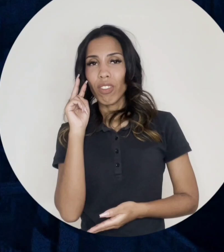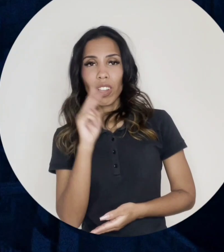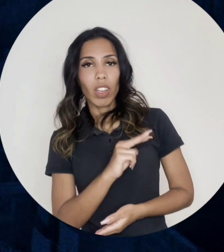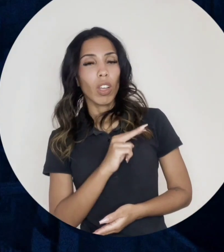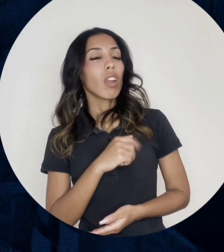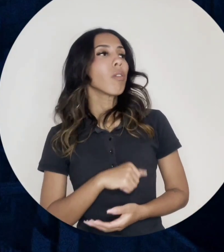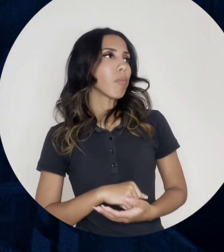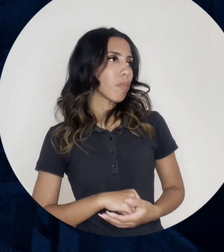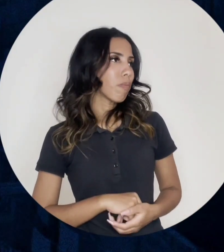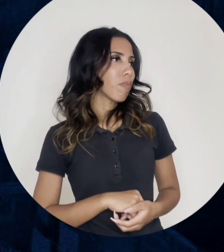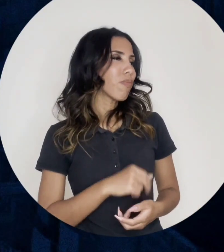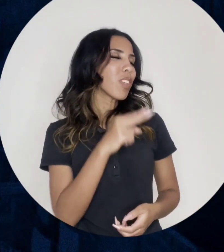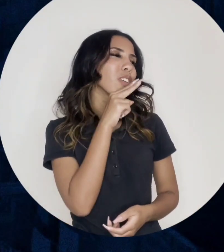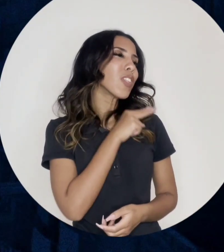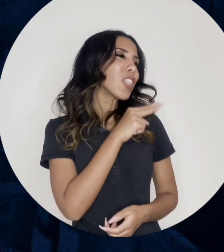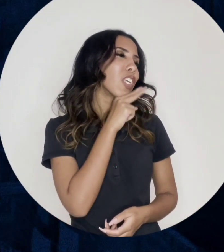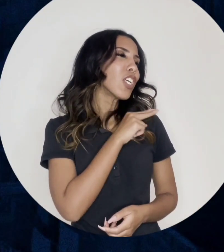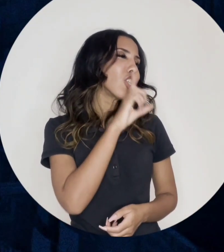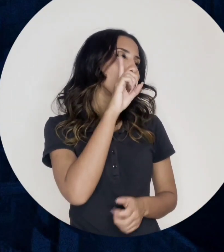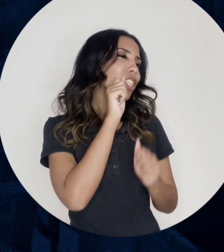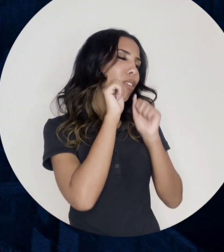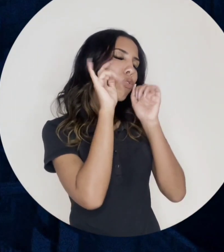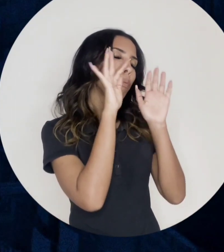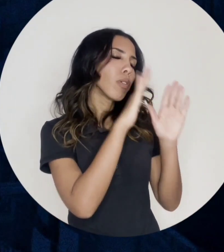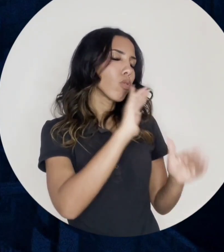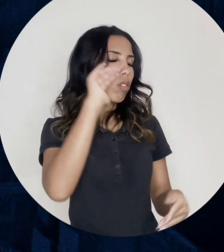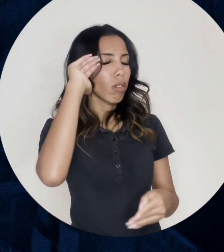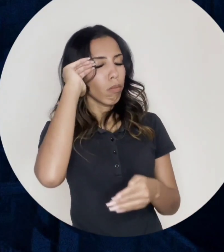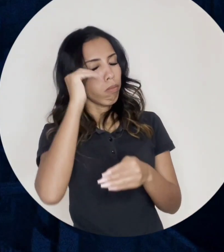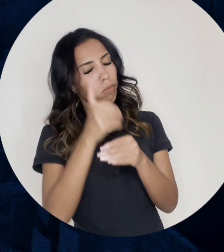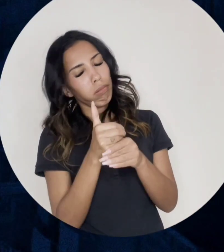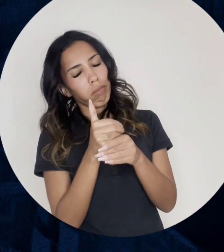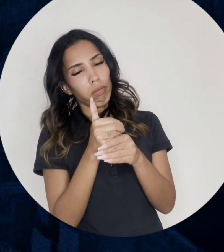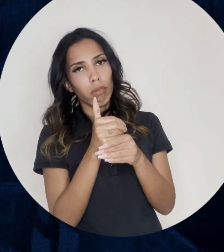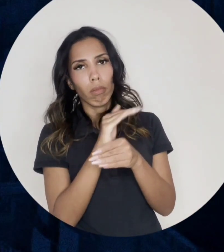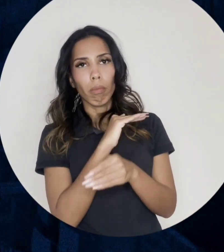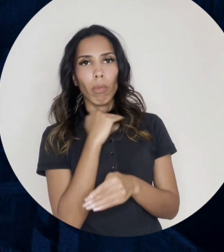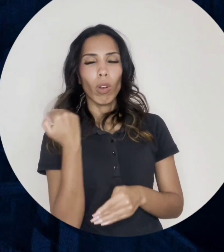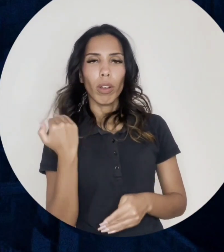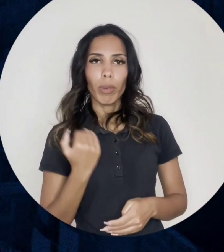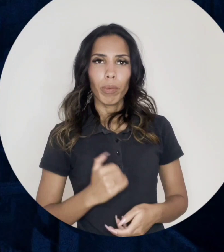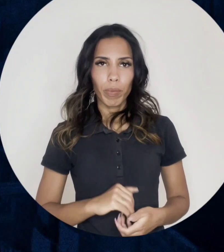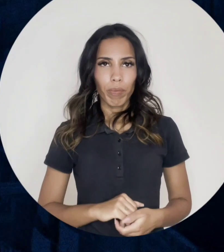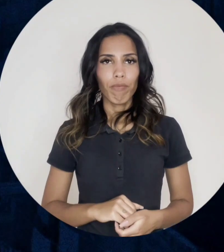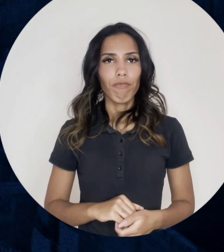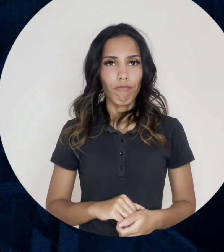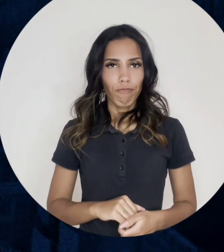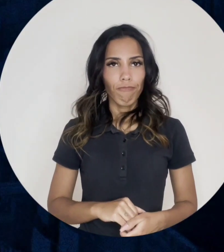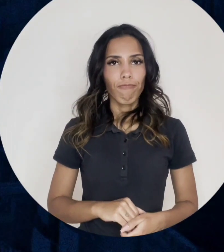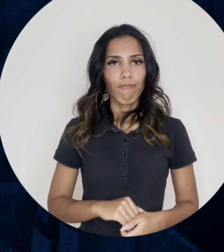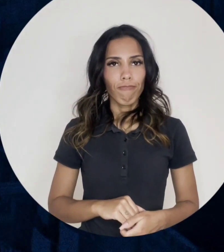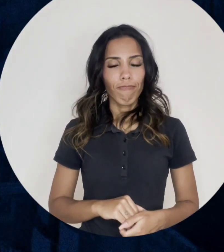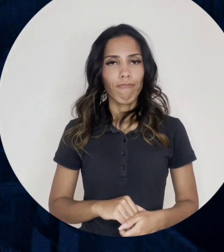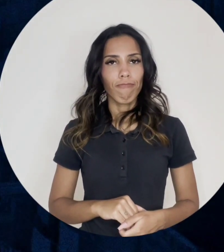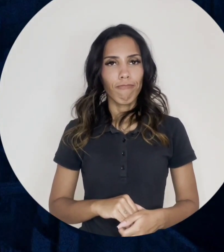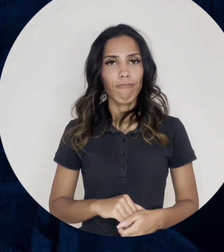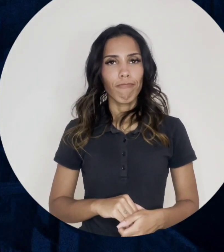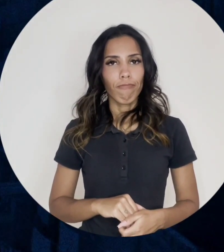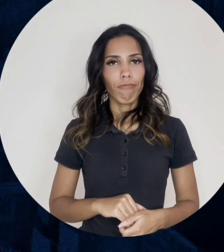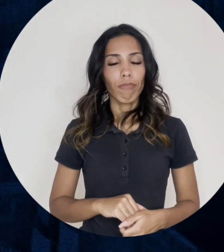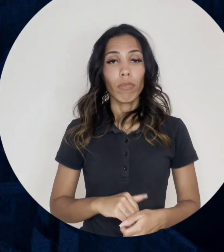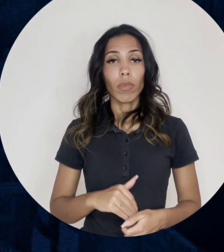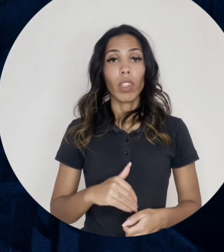palavra: minha netinha, que Deus te abençoe. E foi. E aí, essa questão